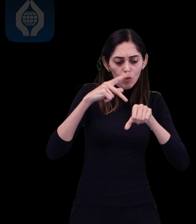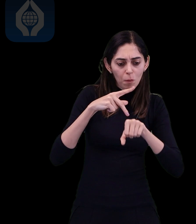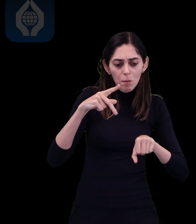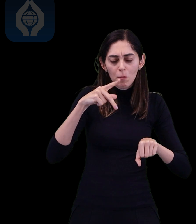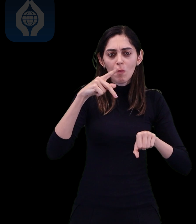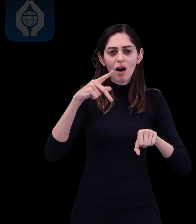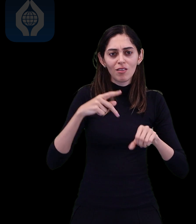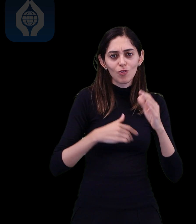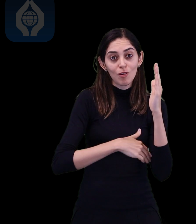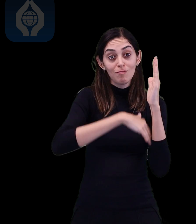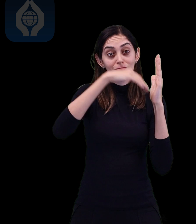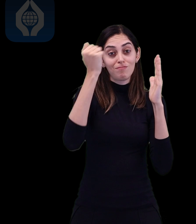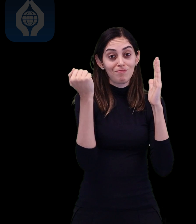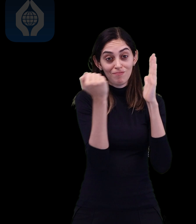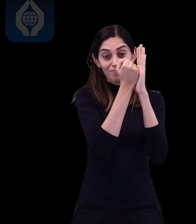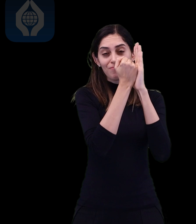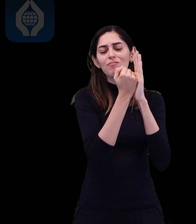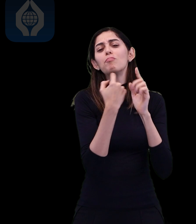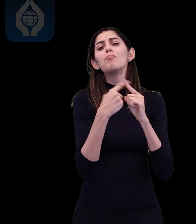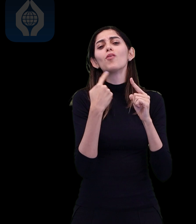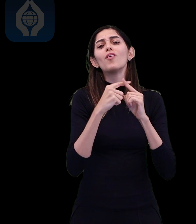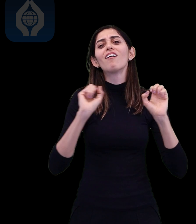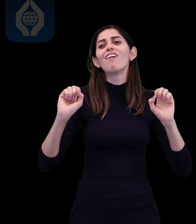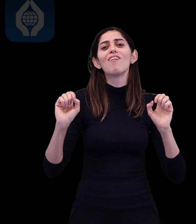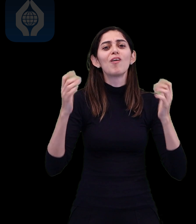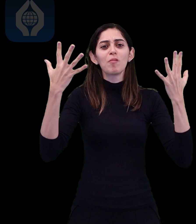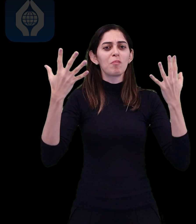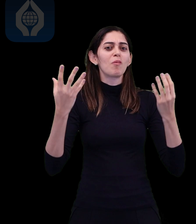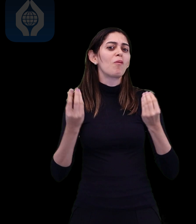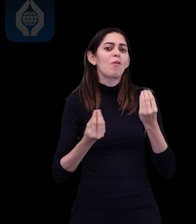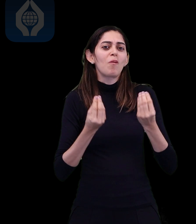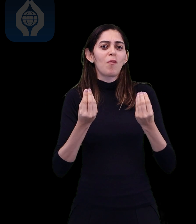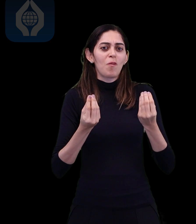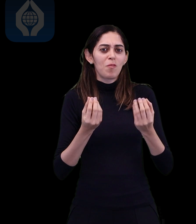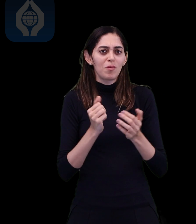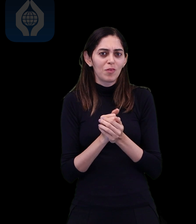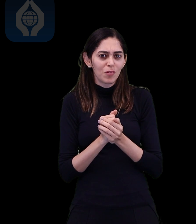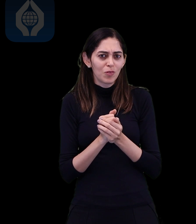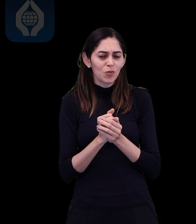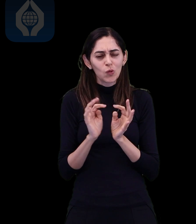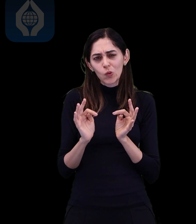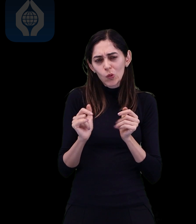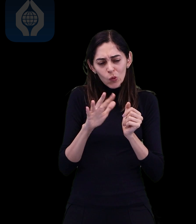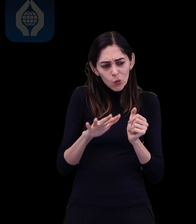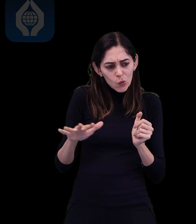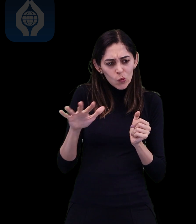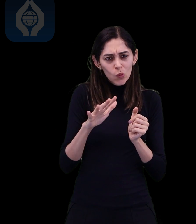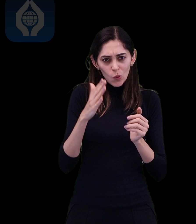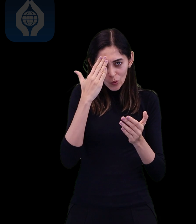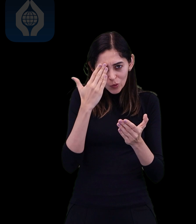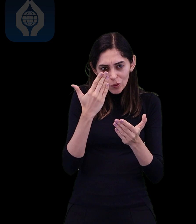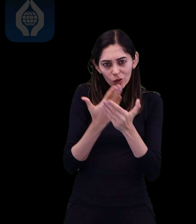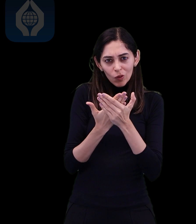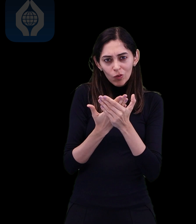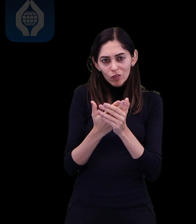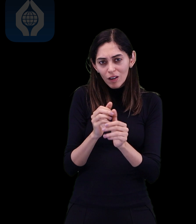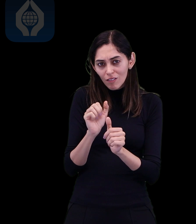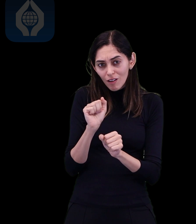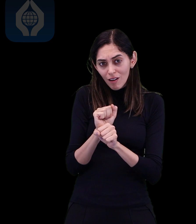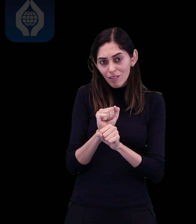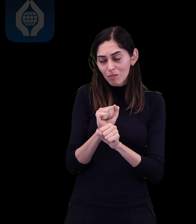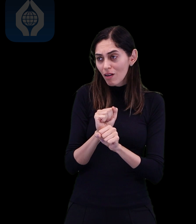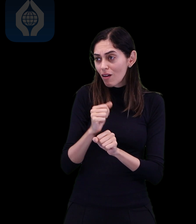Páscoa. Por que tantos judeus ainda comemoravam a Páscoa? Acaso eram todos eles crentes em